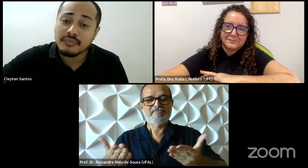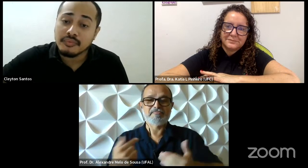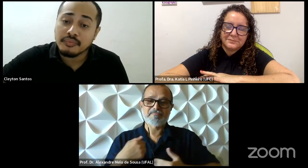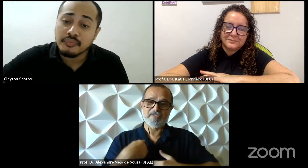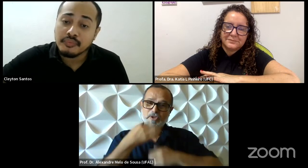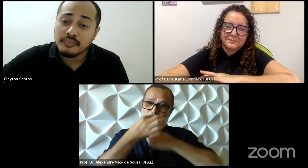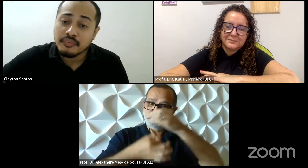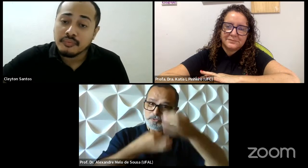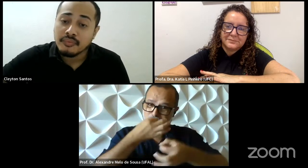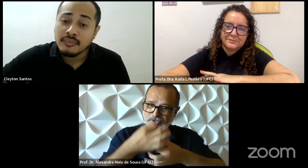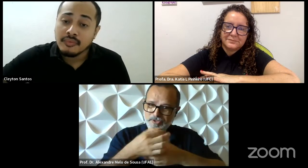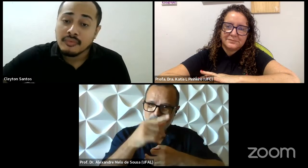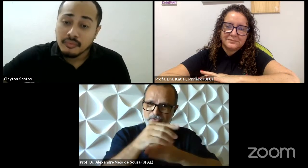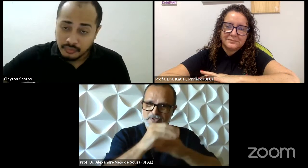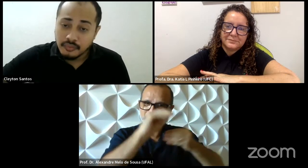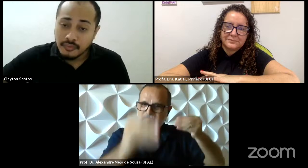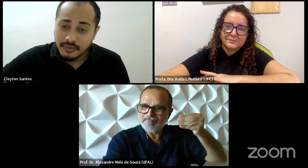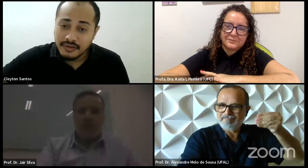Perfeito.